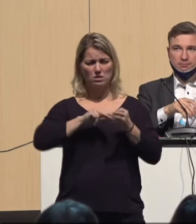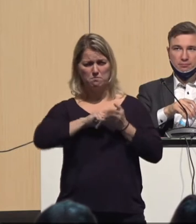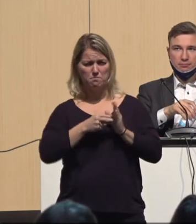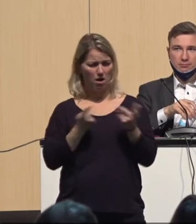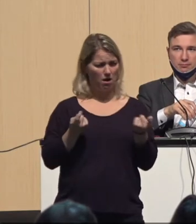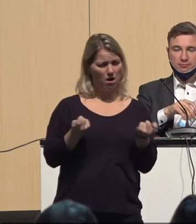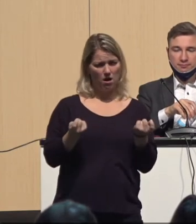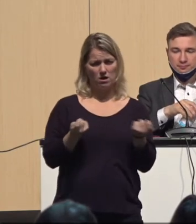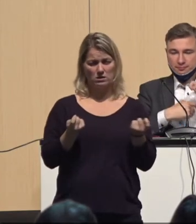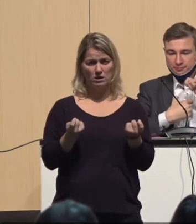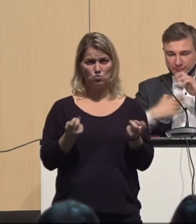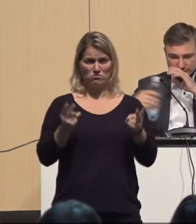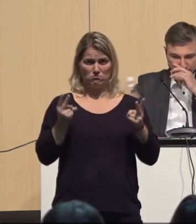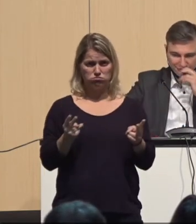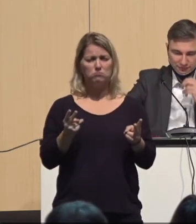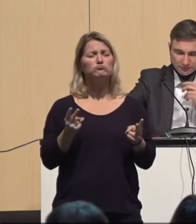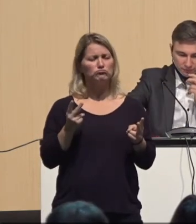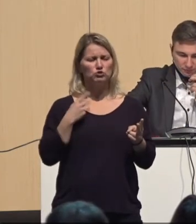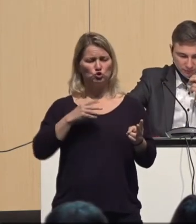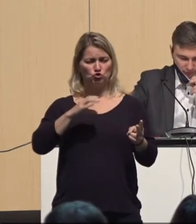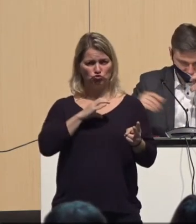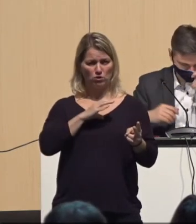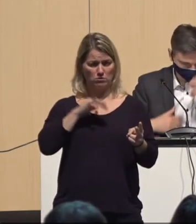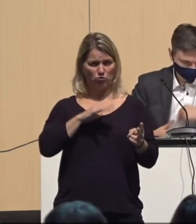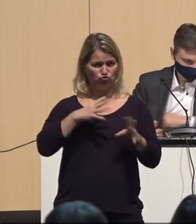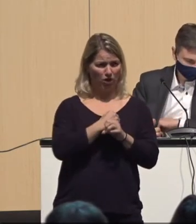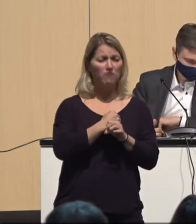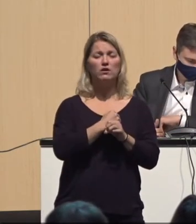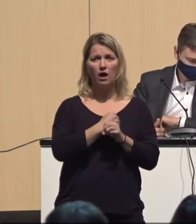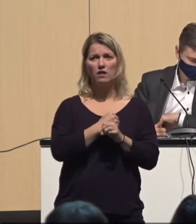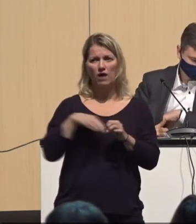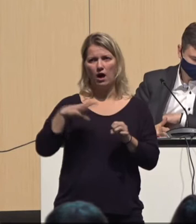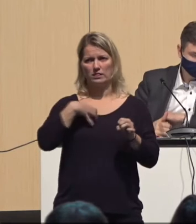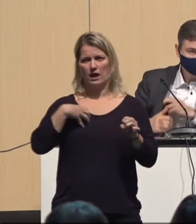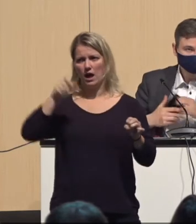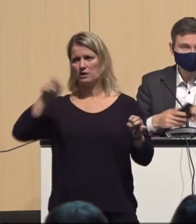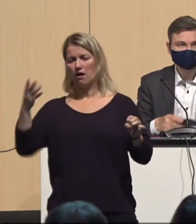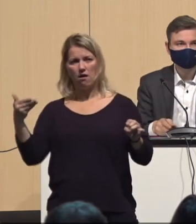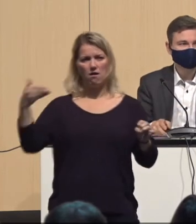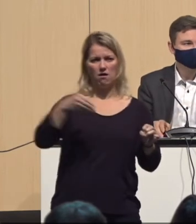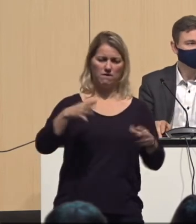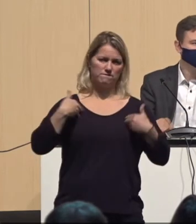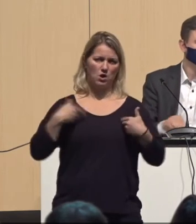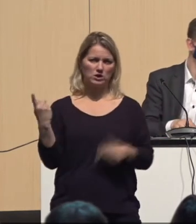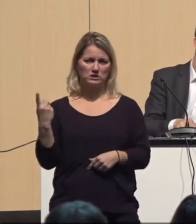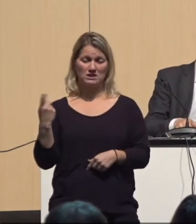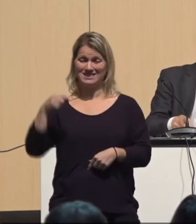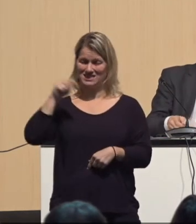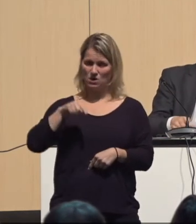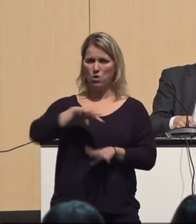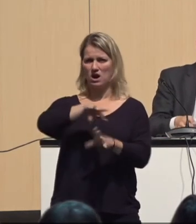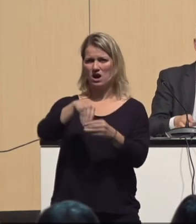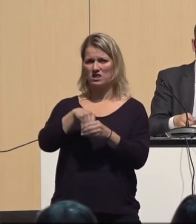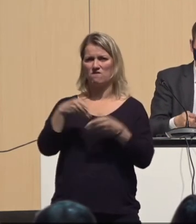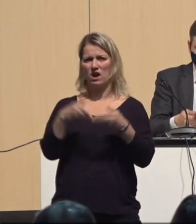es möglich ist, werden es die Dresdner dankend annehmen. Wir als Freie Wähler werden diesen interfraktionellen Antrag unsere